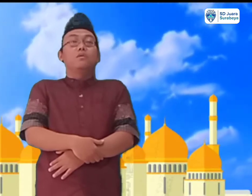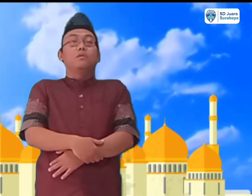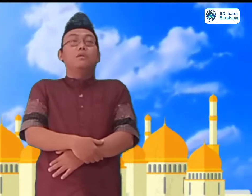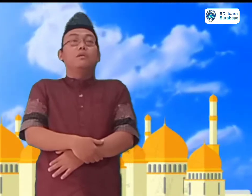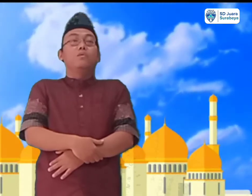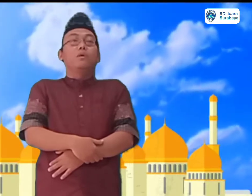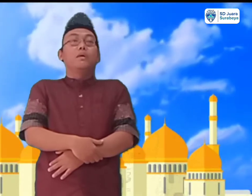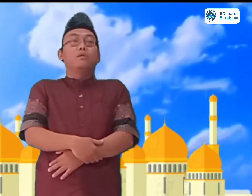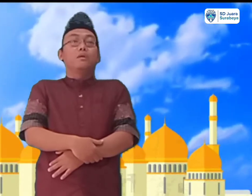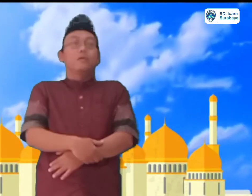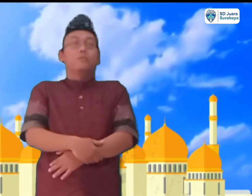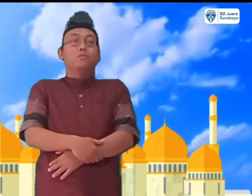warahmatullahi wabarakatuh.